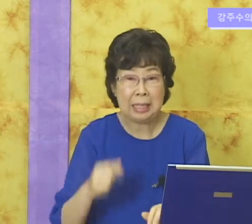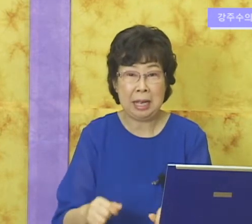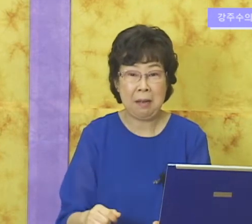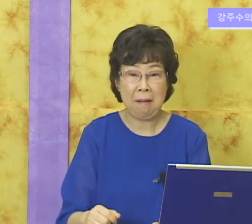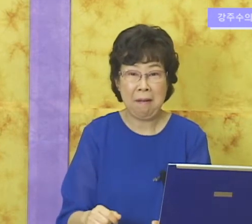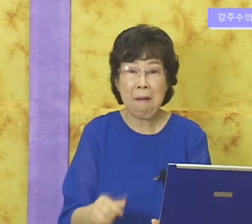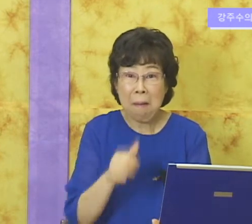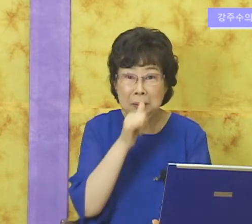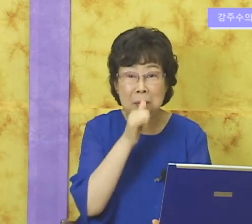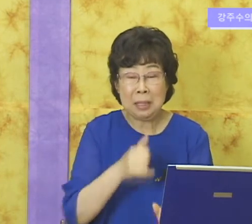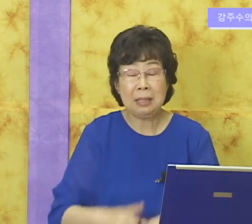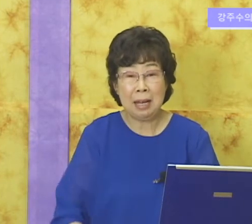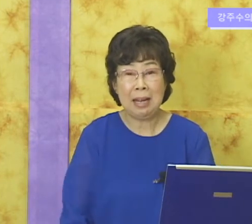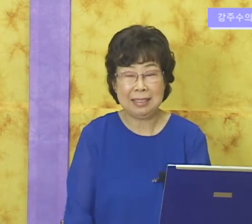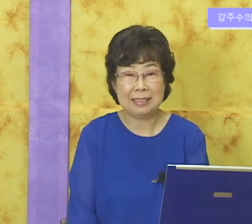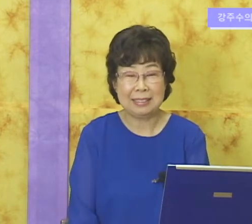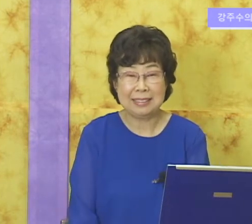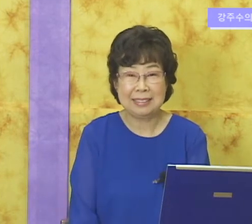그래요. 소리 있다.